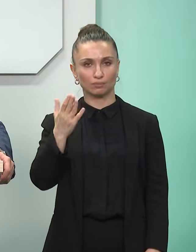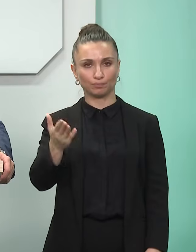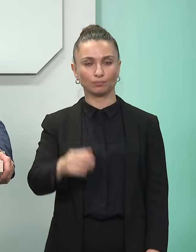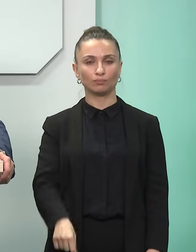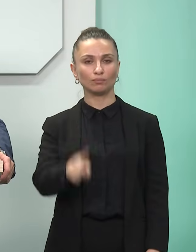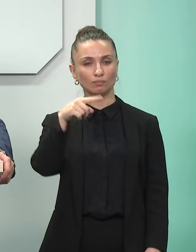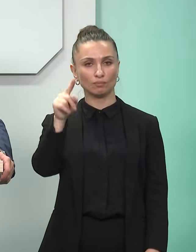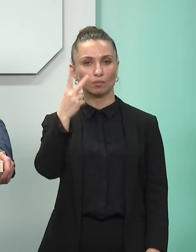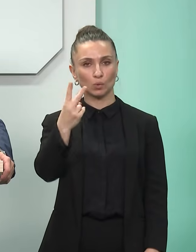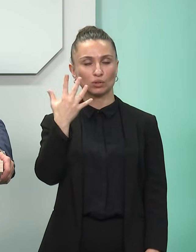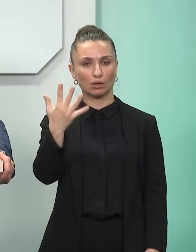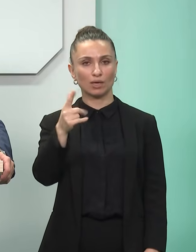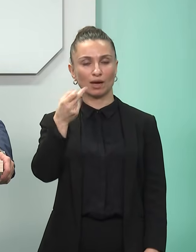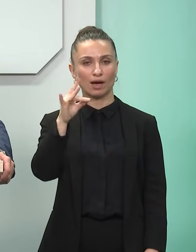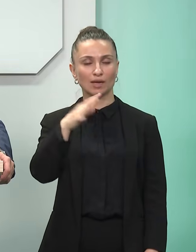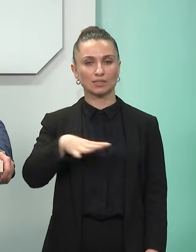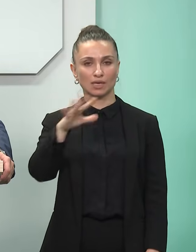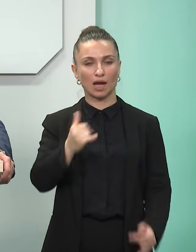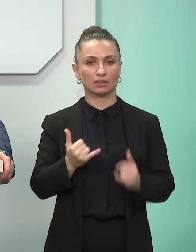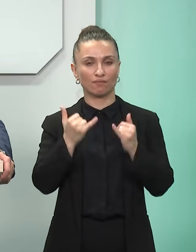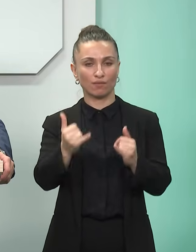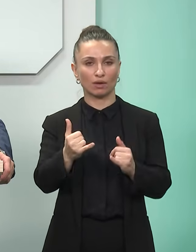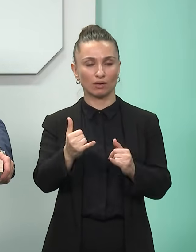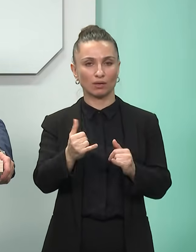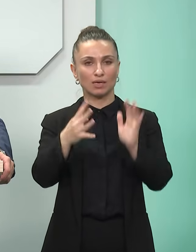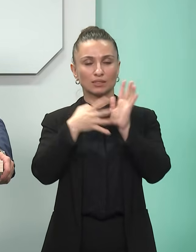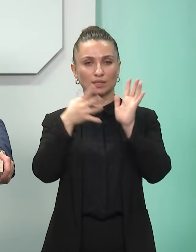0,25%. ნომერი 25 გახარია საქართველოსთვის